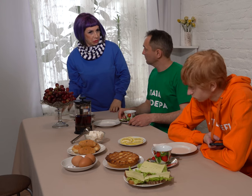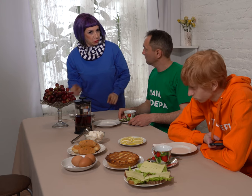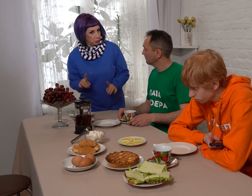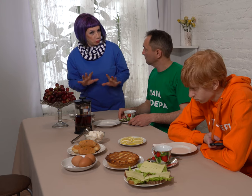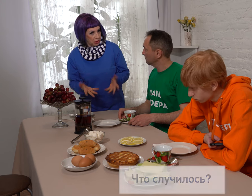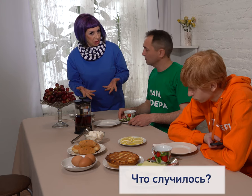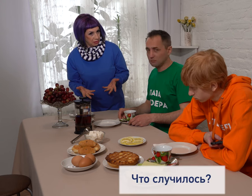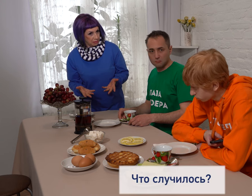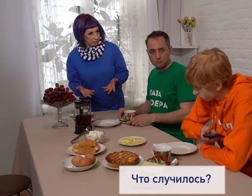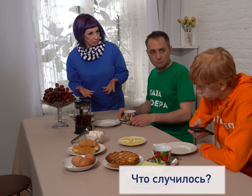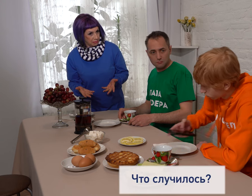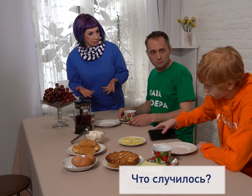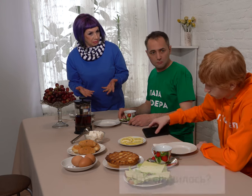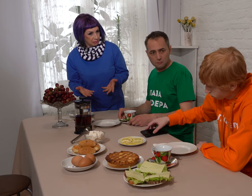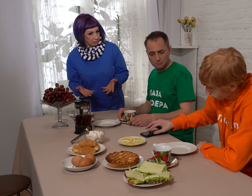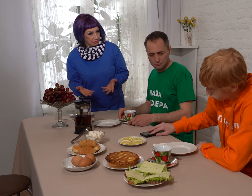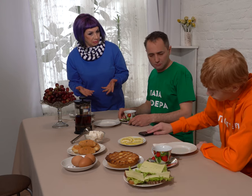Что случилось?